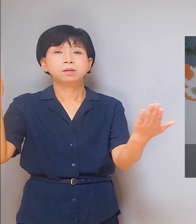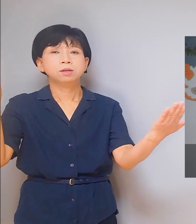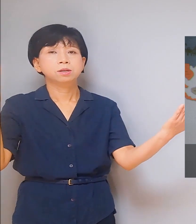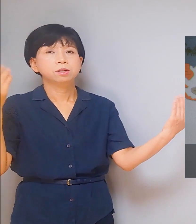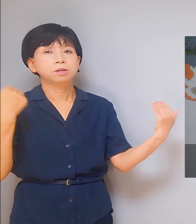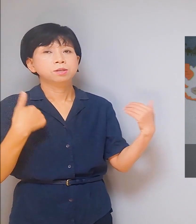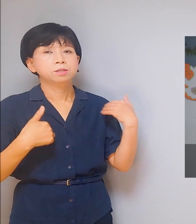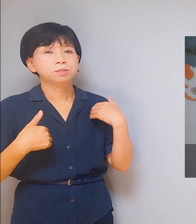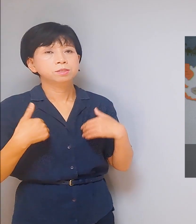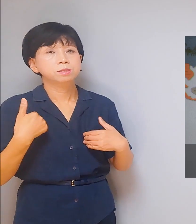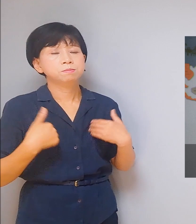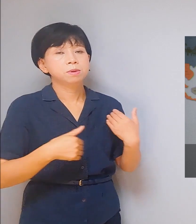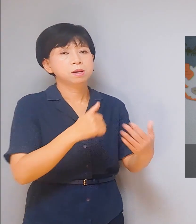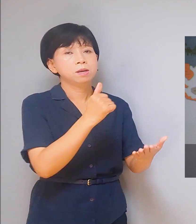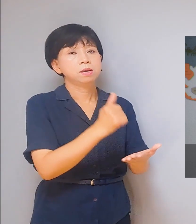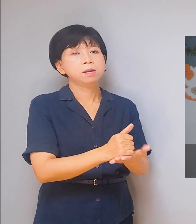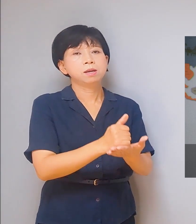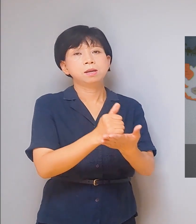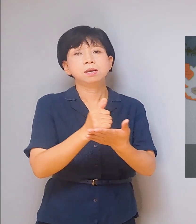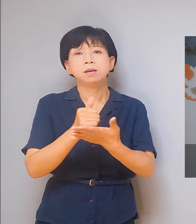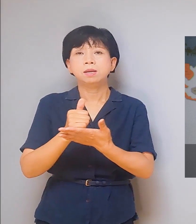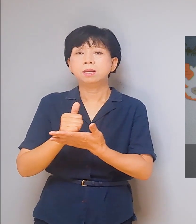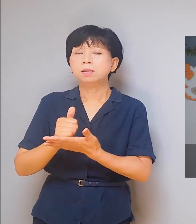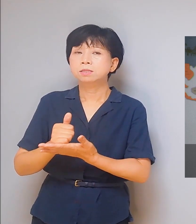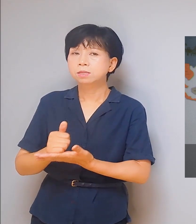주께서 너를